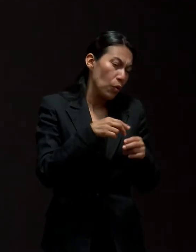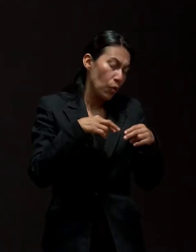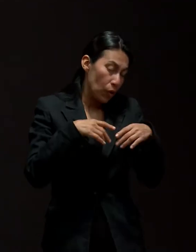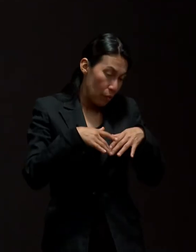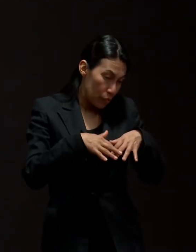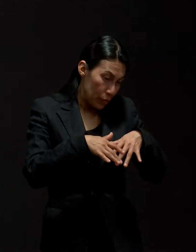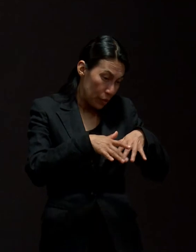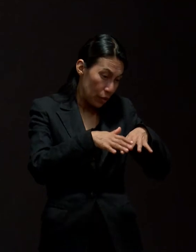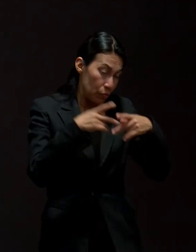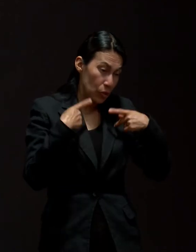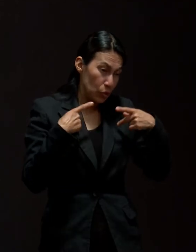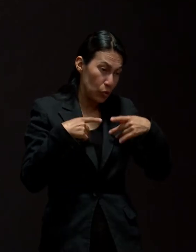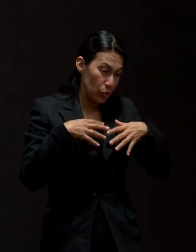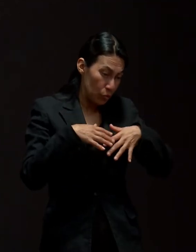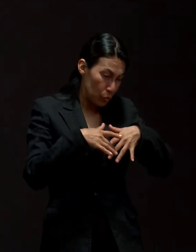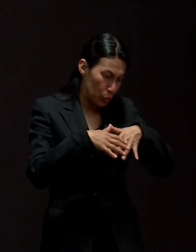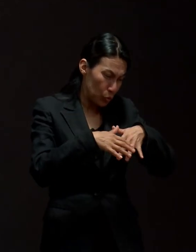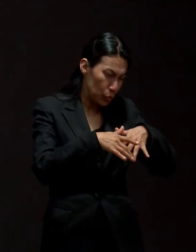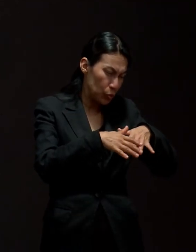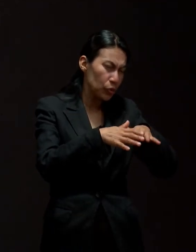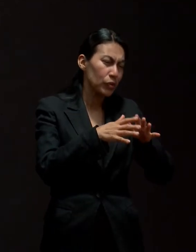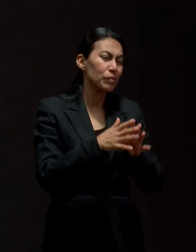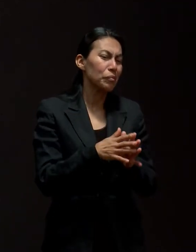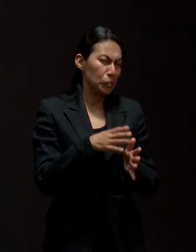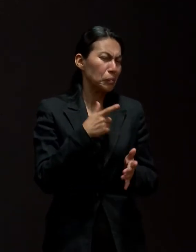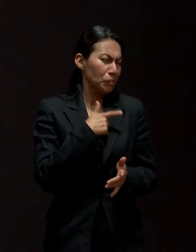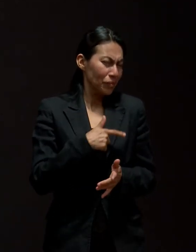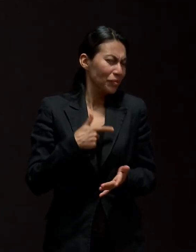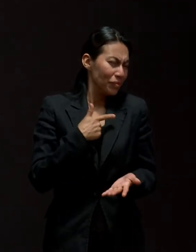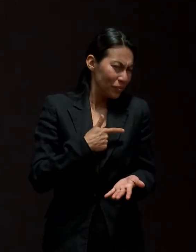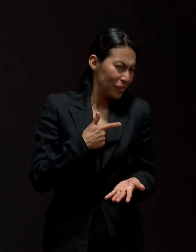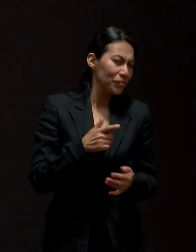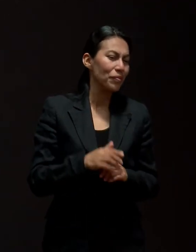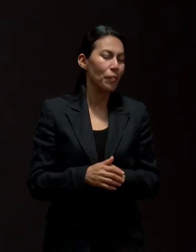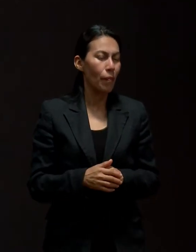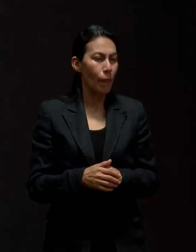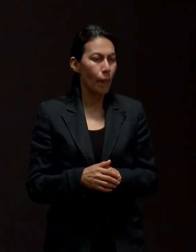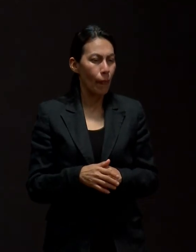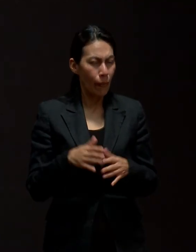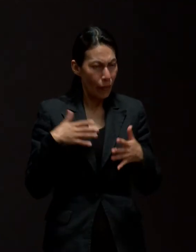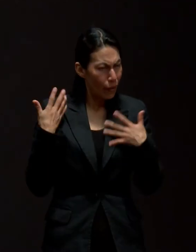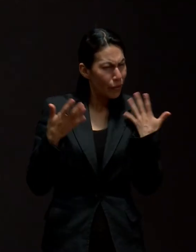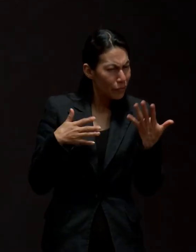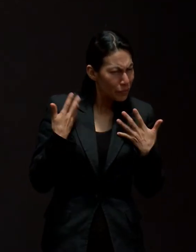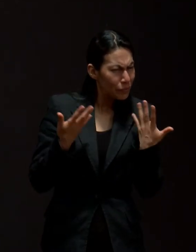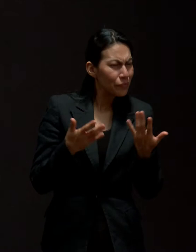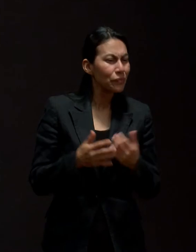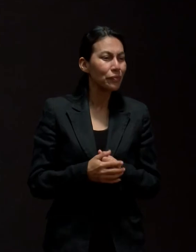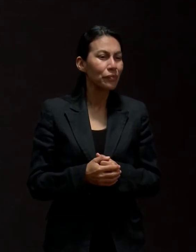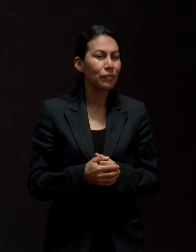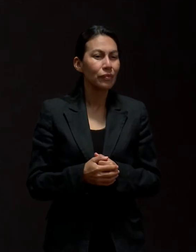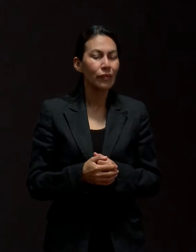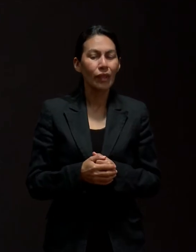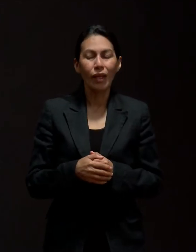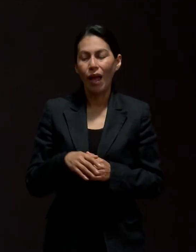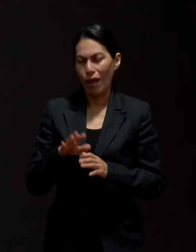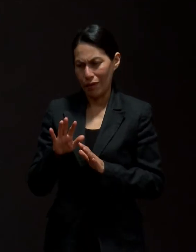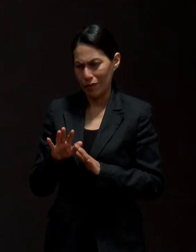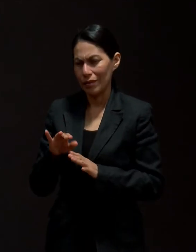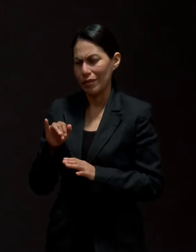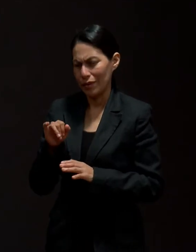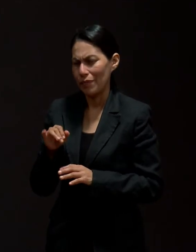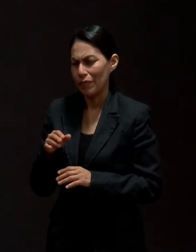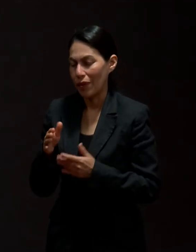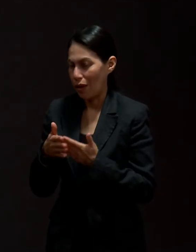Es como cuando tú andas caminando en grupo, también se apetece, como que se entusiasma uno